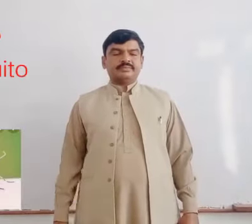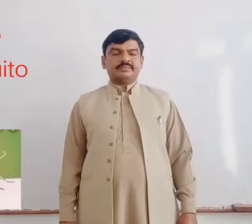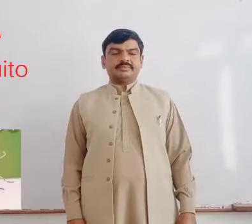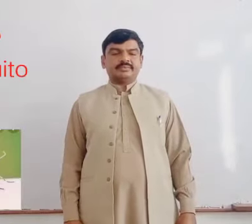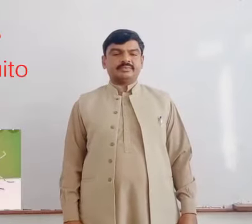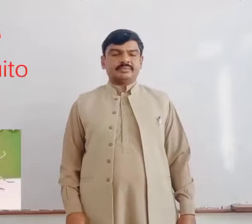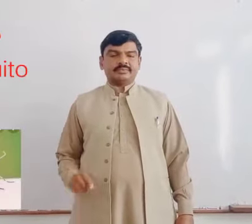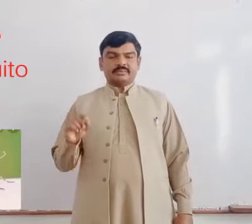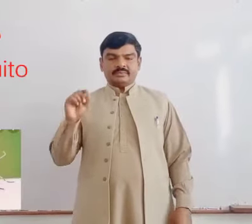मच्छर,